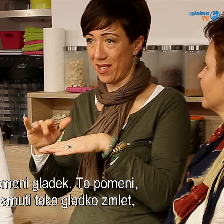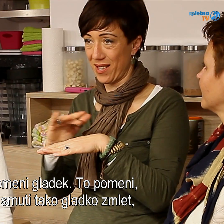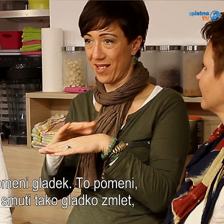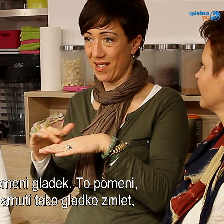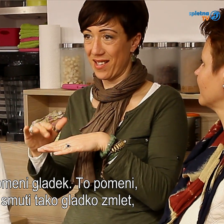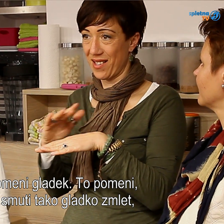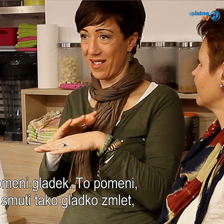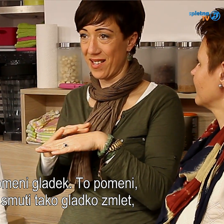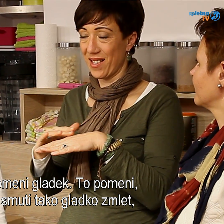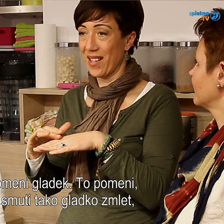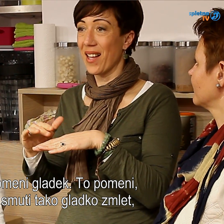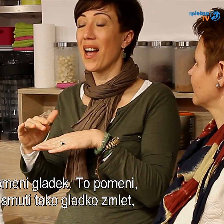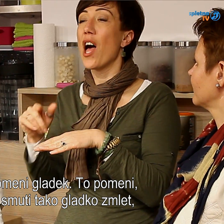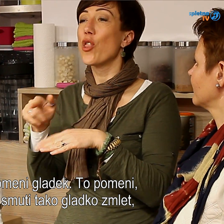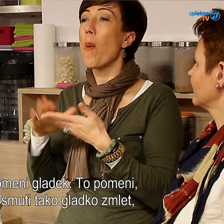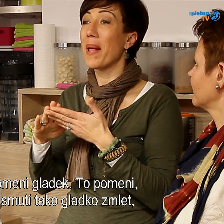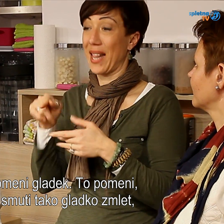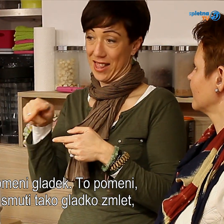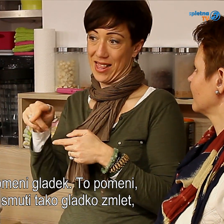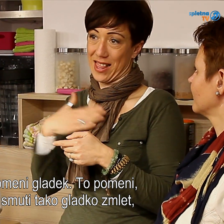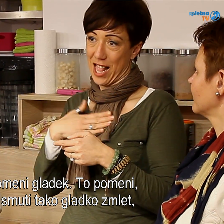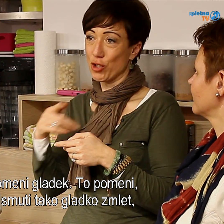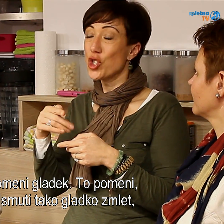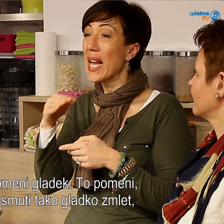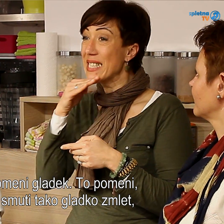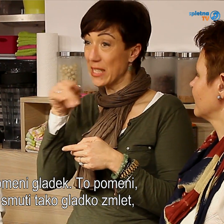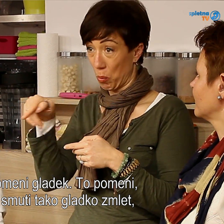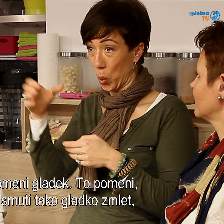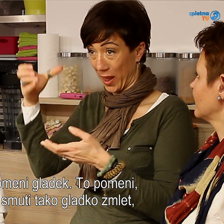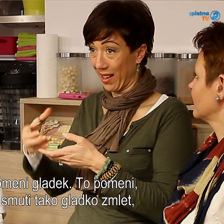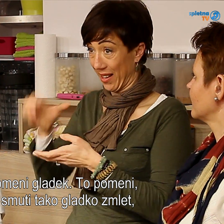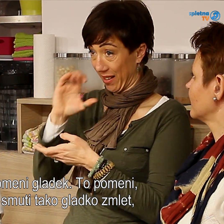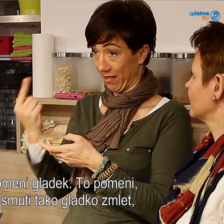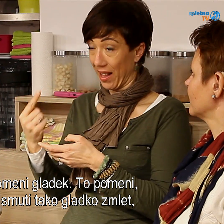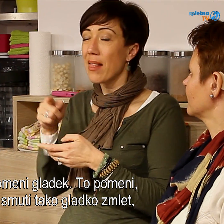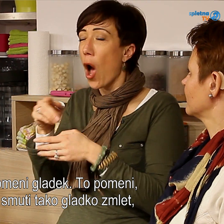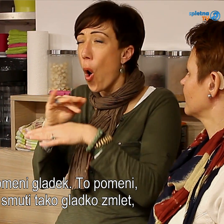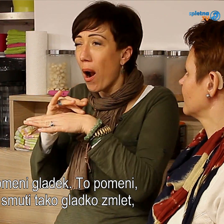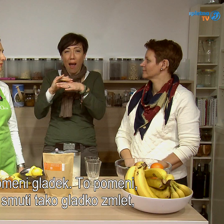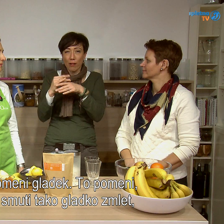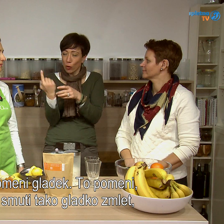To pomeni, da je ta naš smuti tako gladko zmlet,